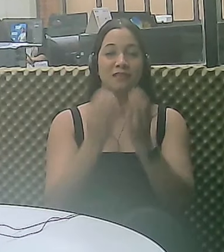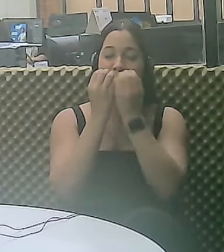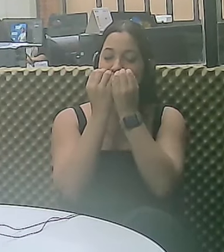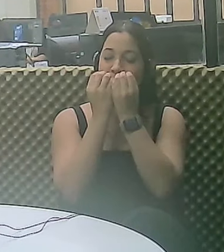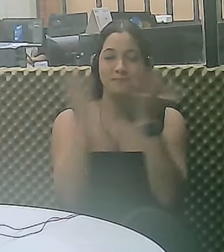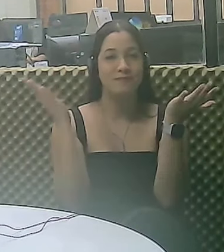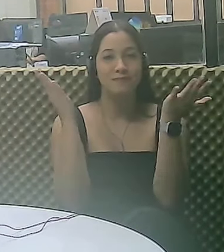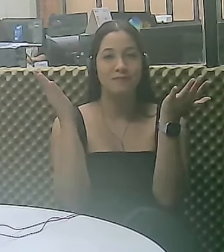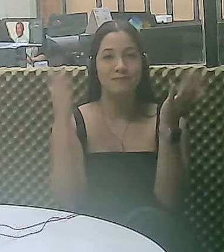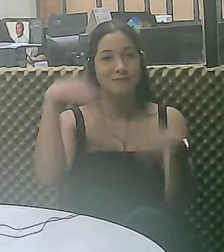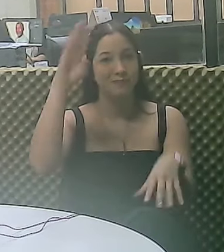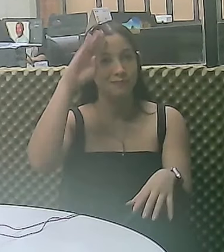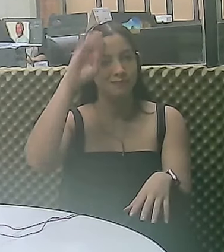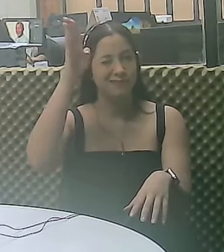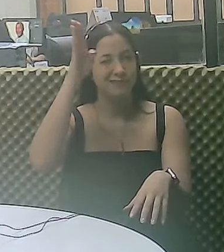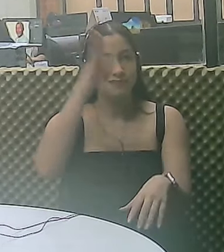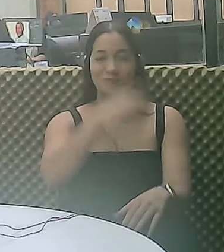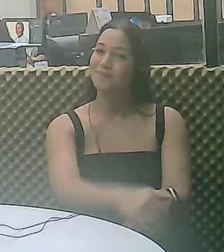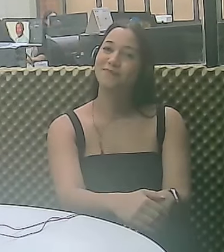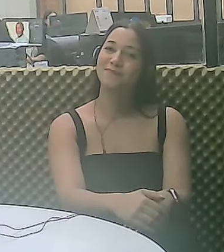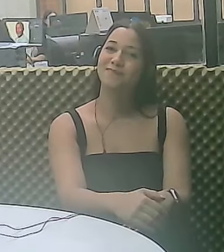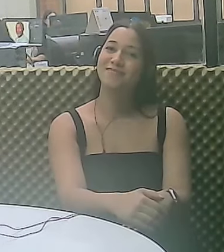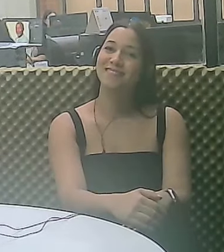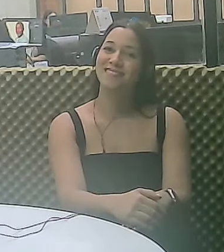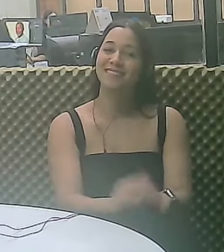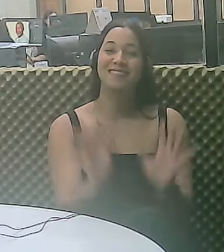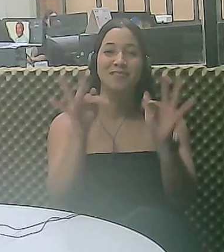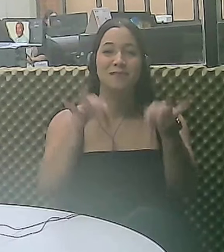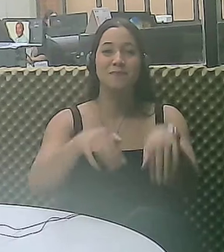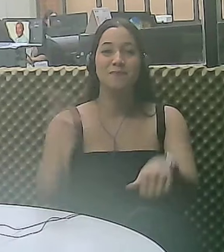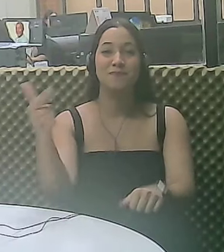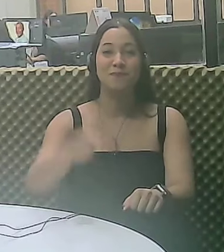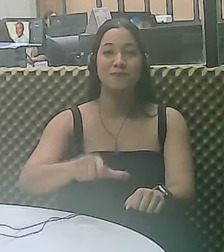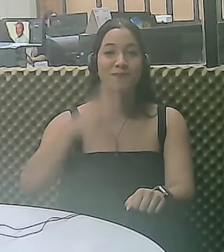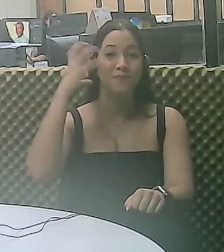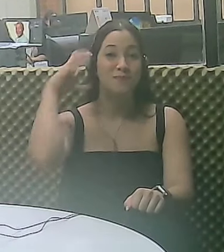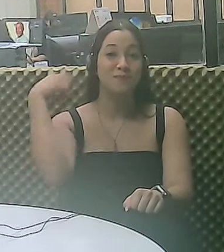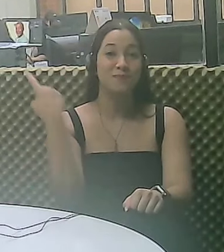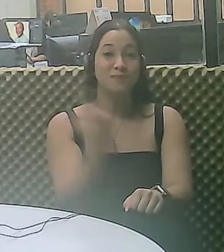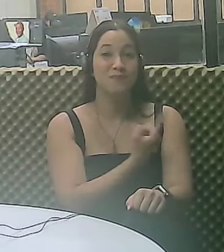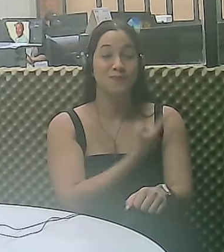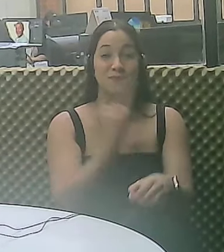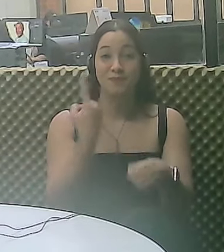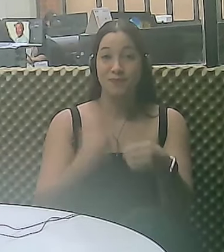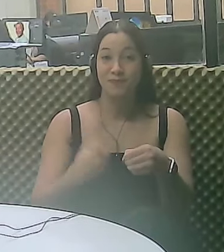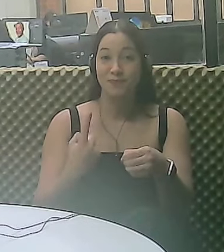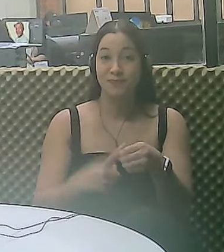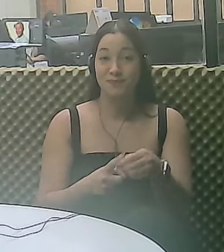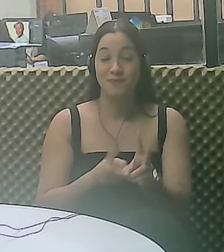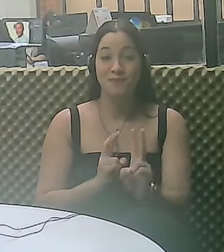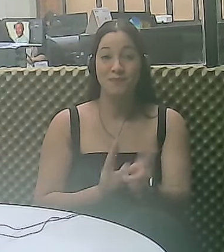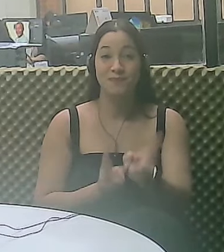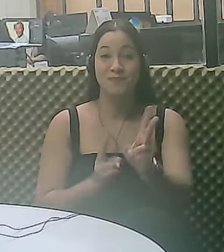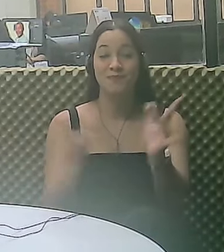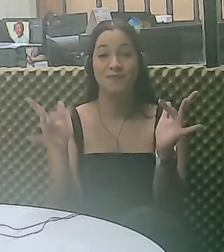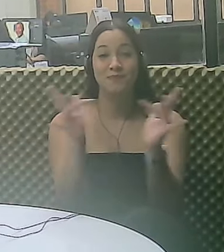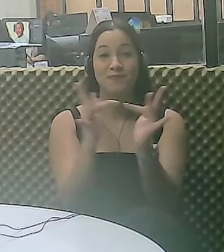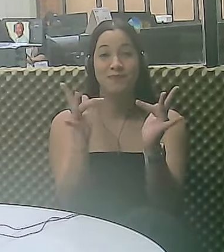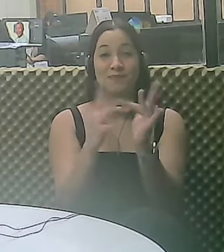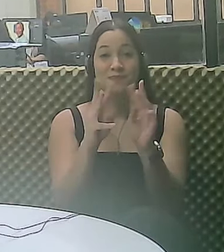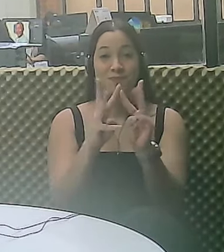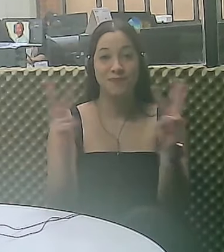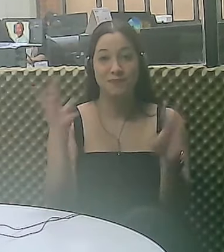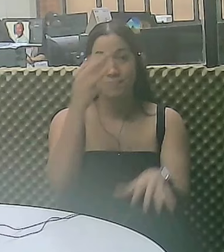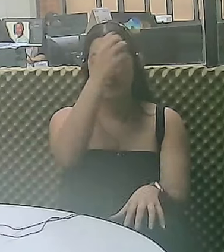Fazer mais, fazer bem. Até a próxima. Fica por aqui mais uma edição do programa da Rádio Nossa Cidade.